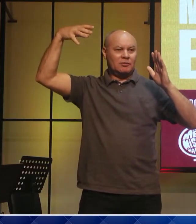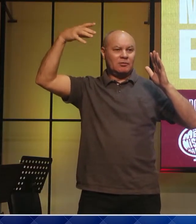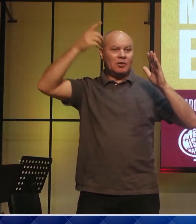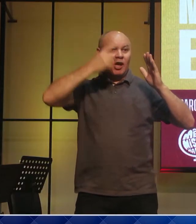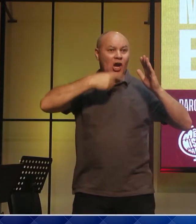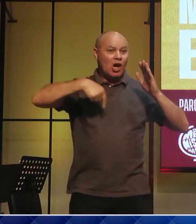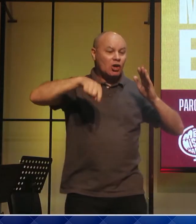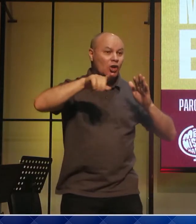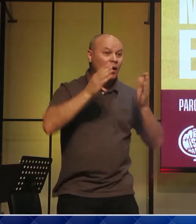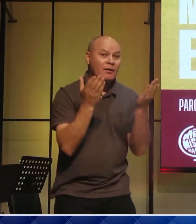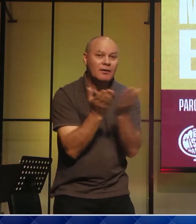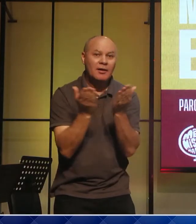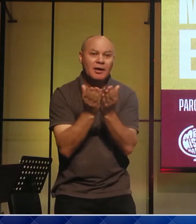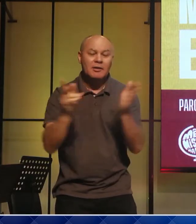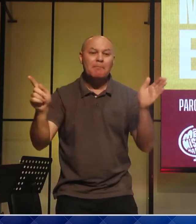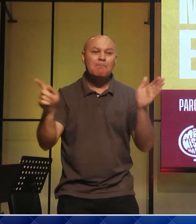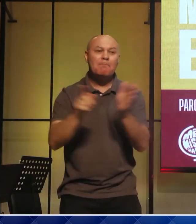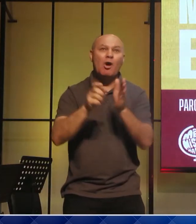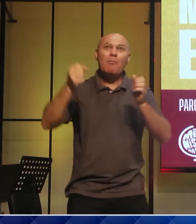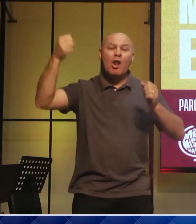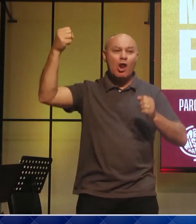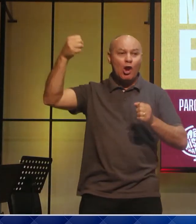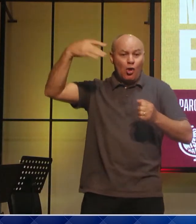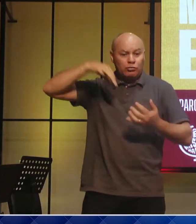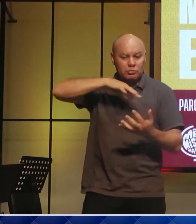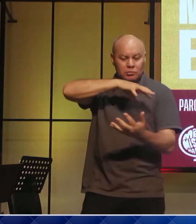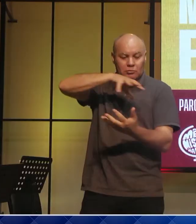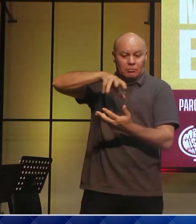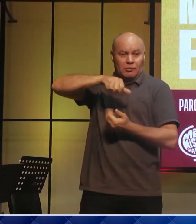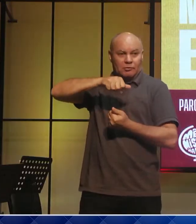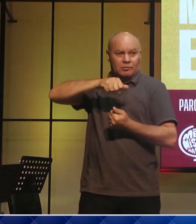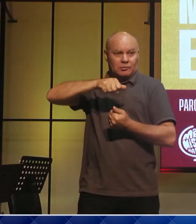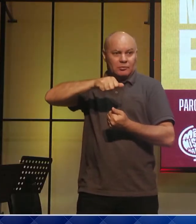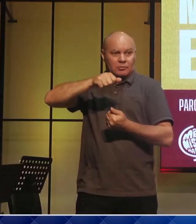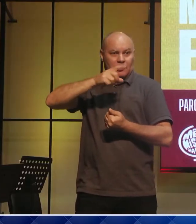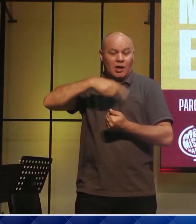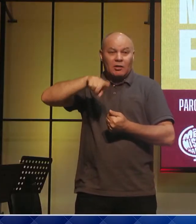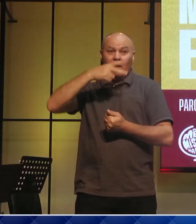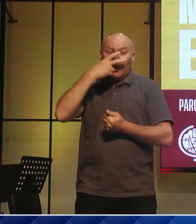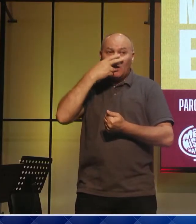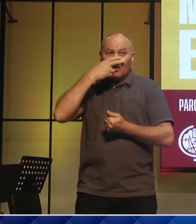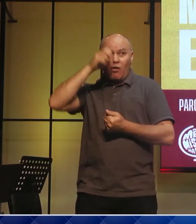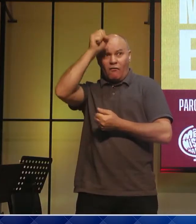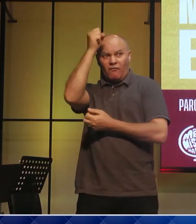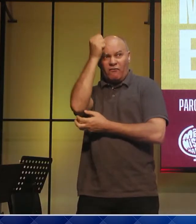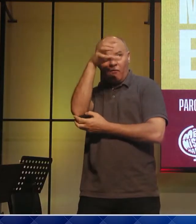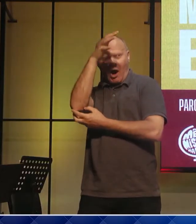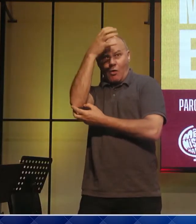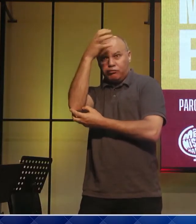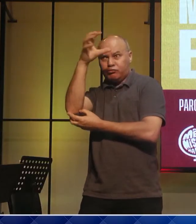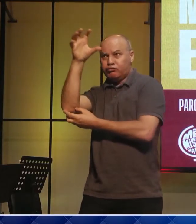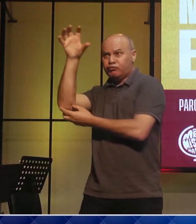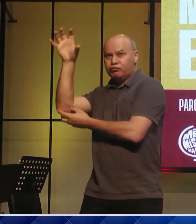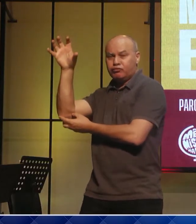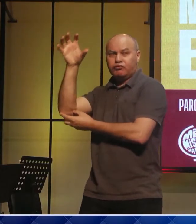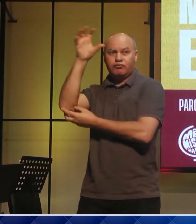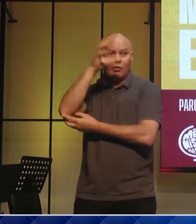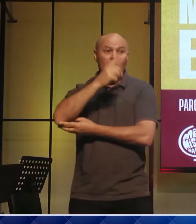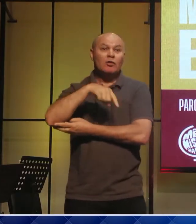A igreja, ela precisa ser o farol que vai mostrar a direção para esse mundo